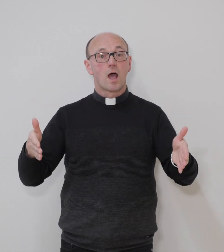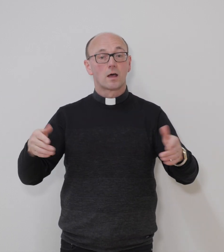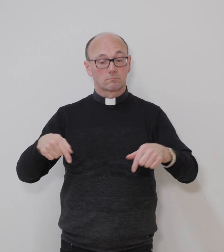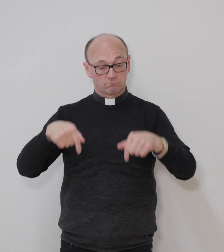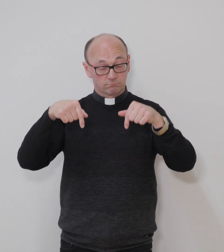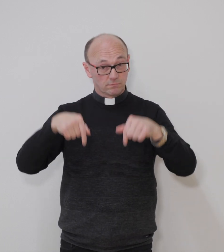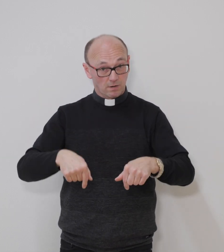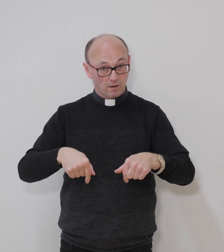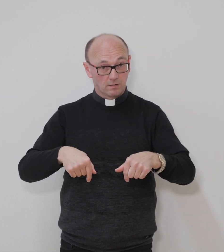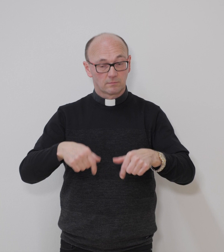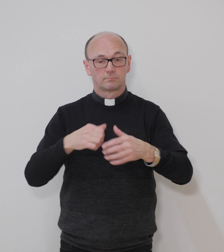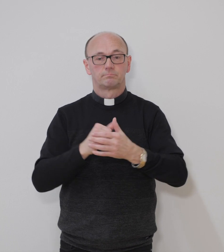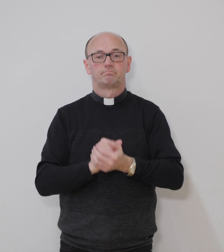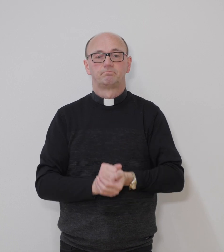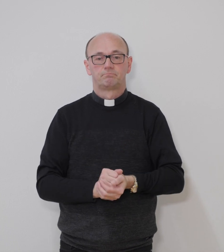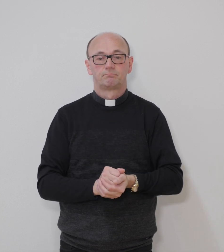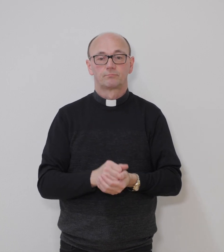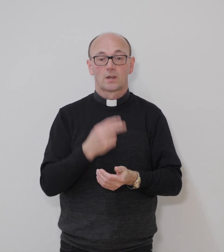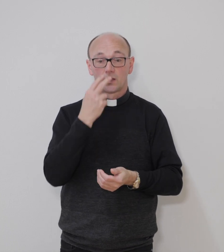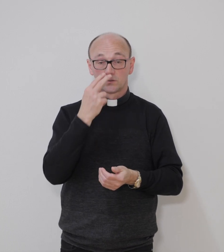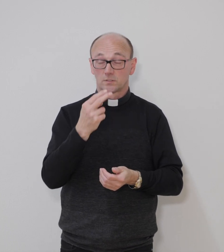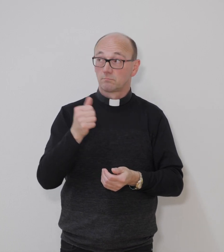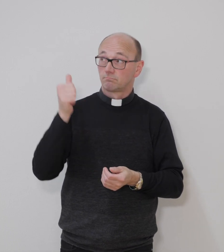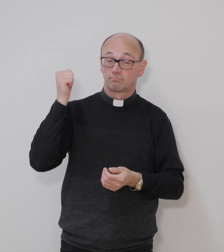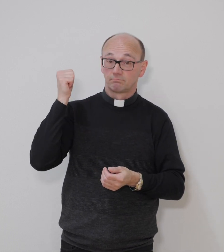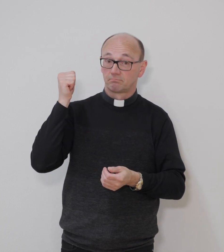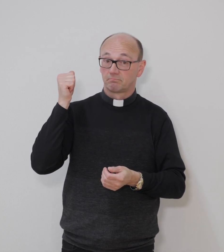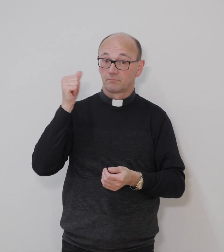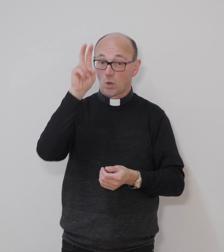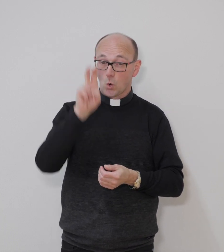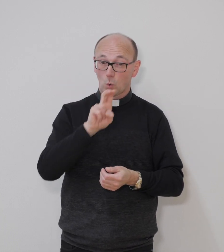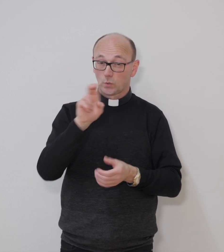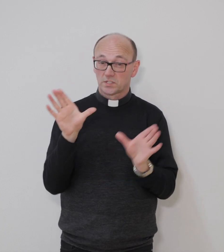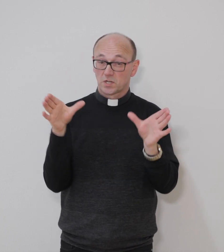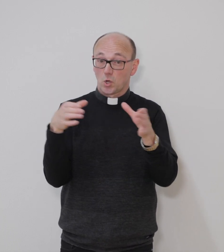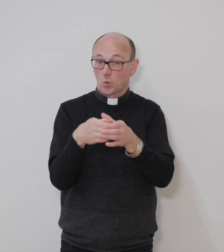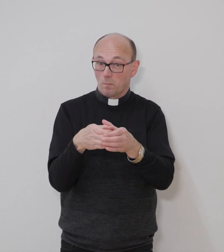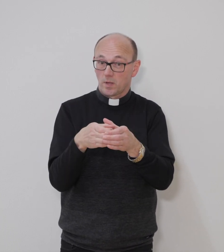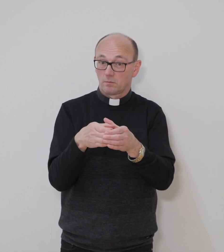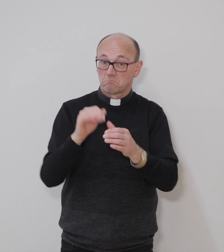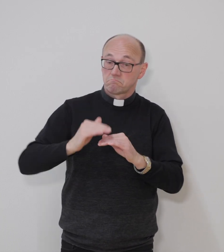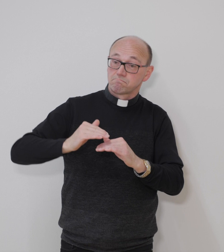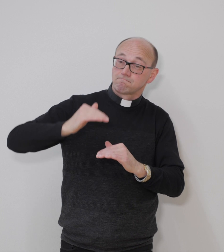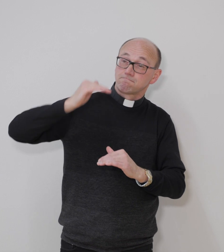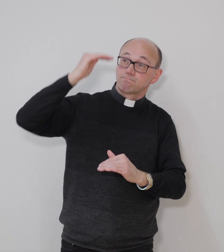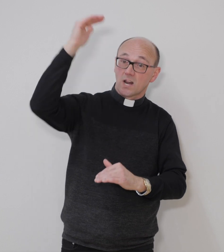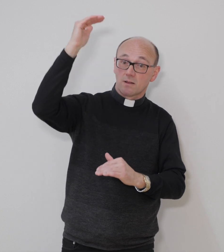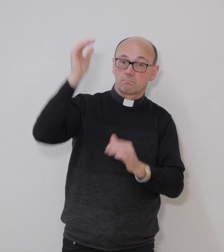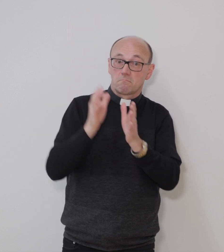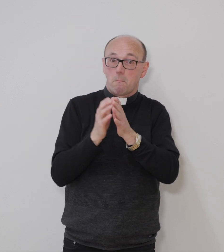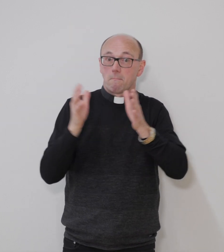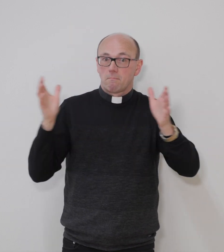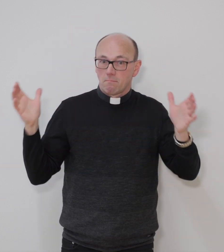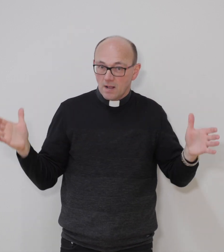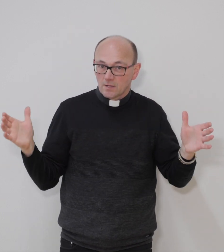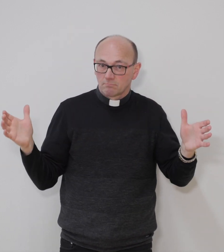unsere Kreuzwegandacht begonnen. Nachdem wir die 14 Stationen des Kreuzweges Jesu betrachtet und mit